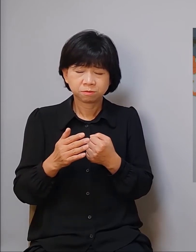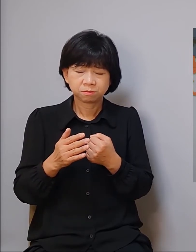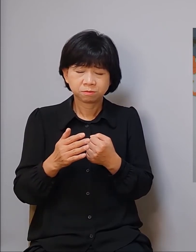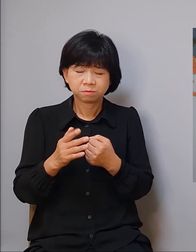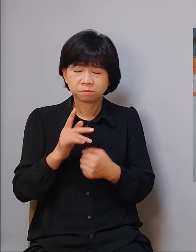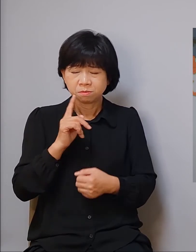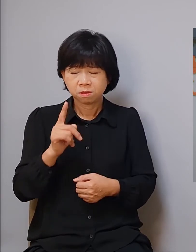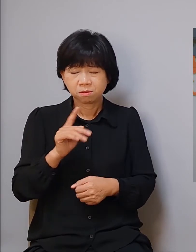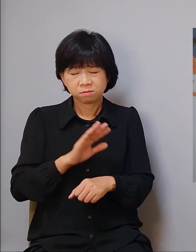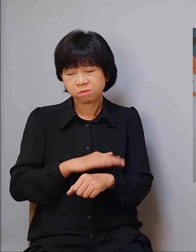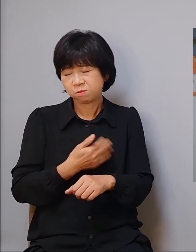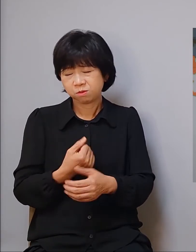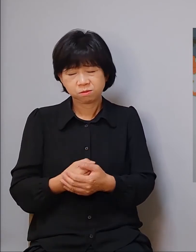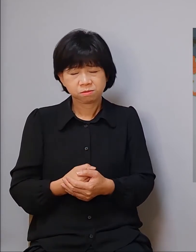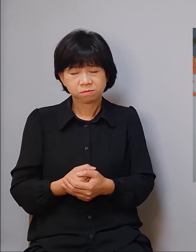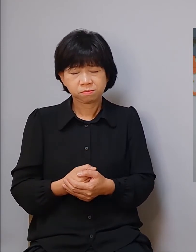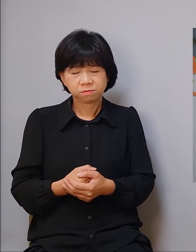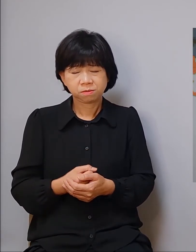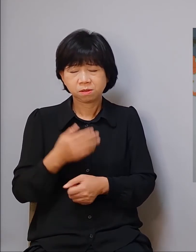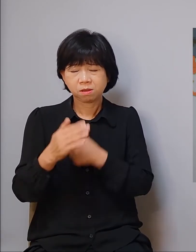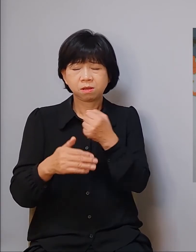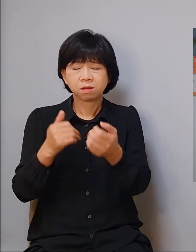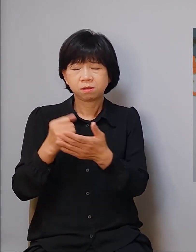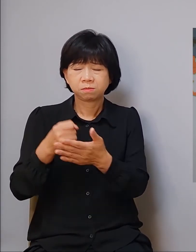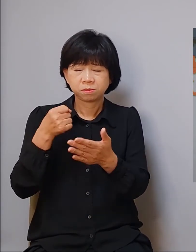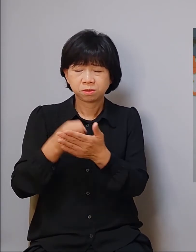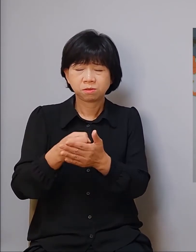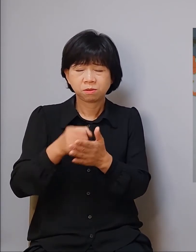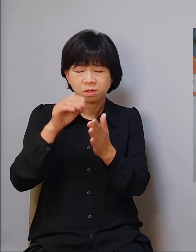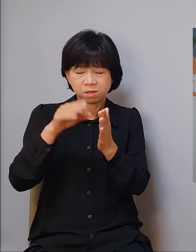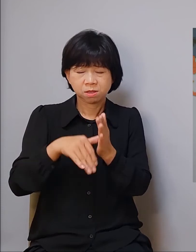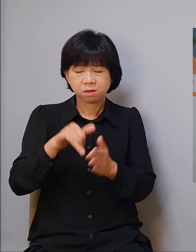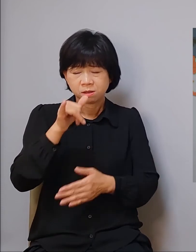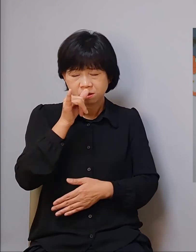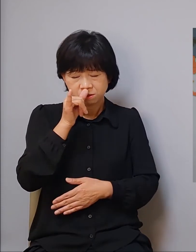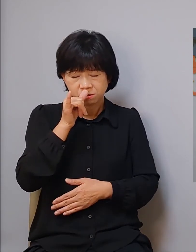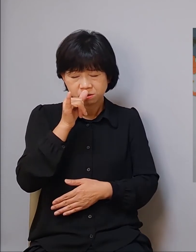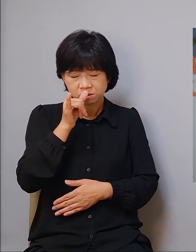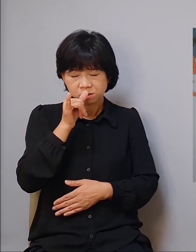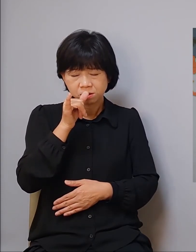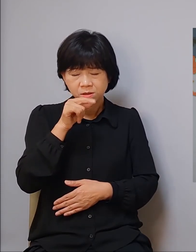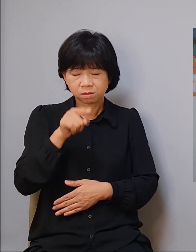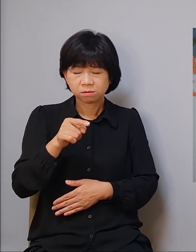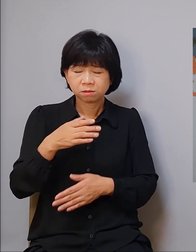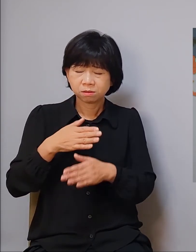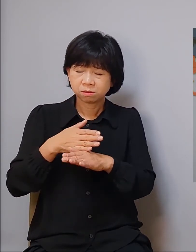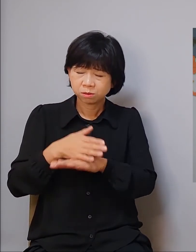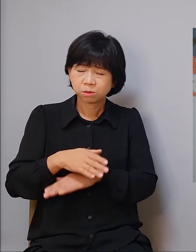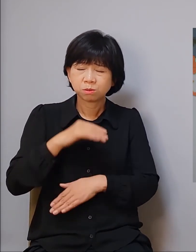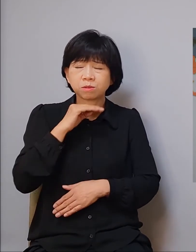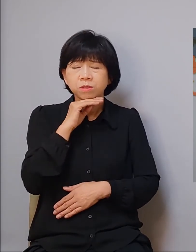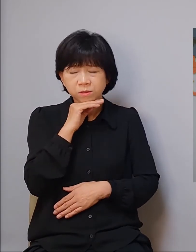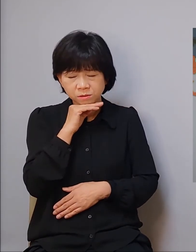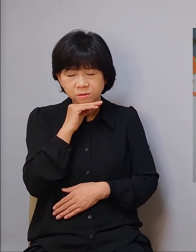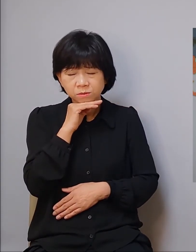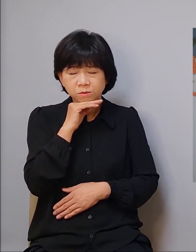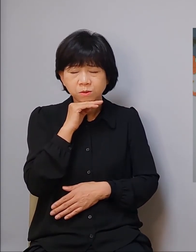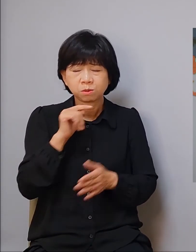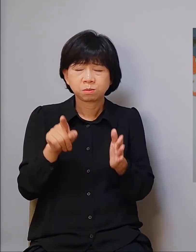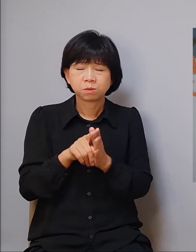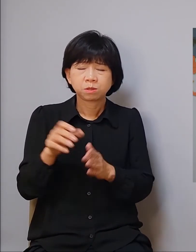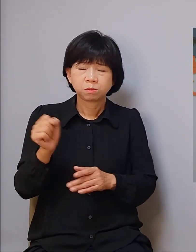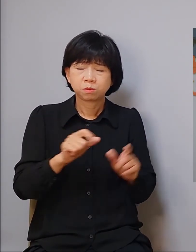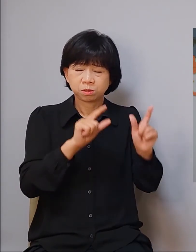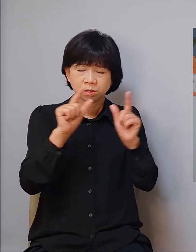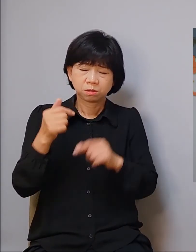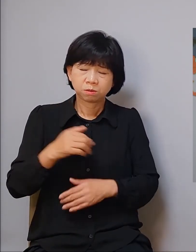잘못했습니다. 하나님의 때가 분명히 있을 텐데 그 때를 더딜지라도 기다리며 믿음으로